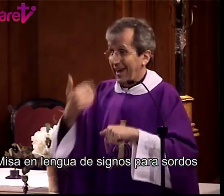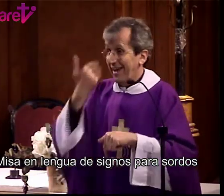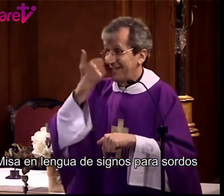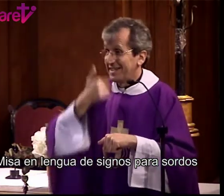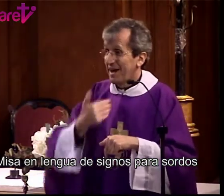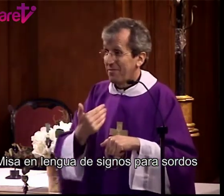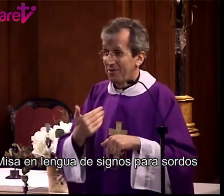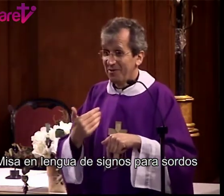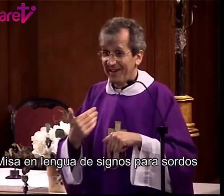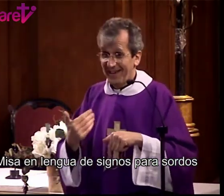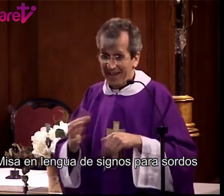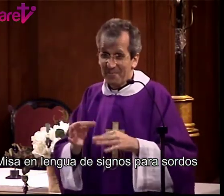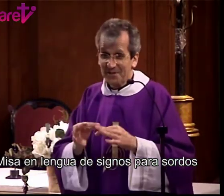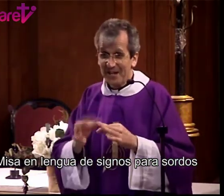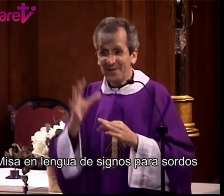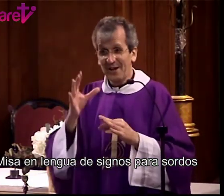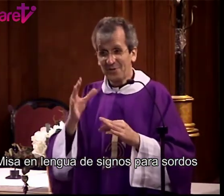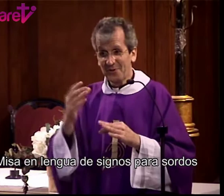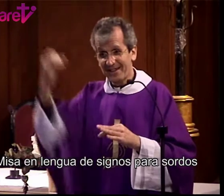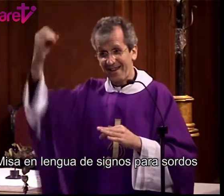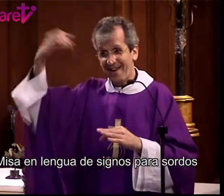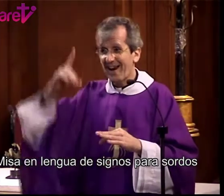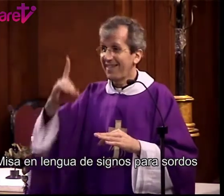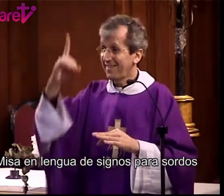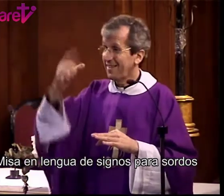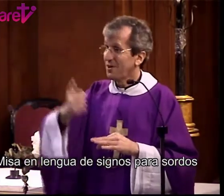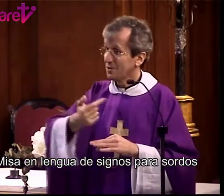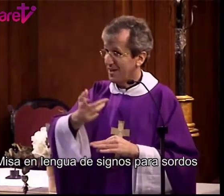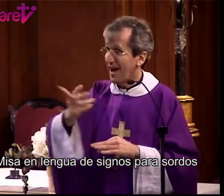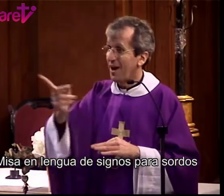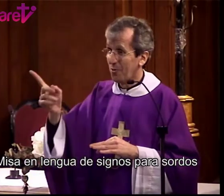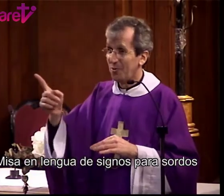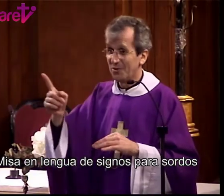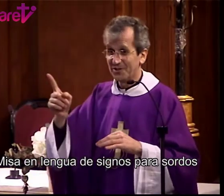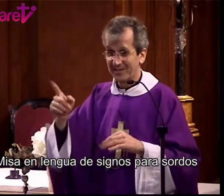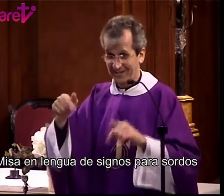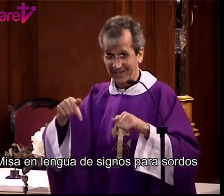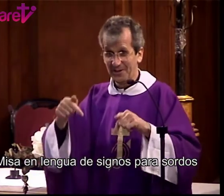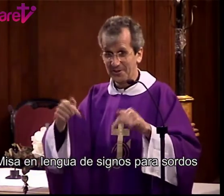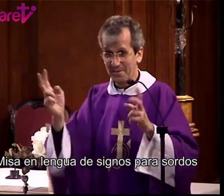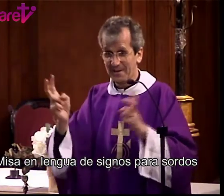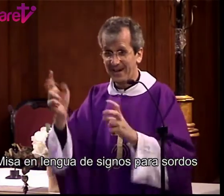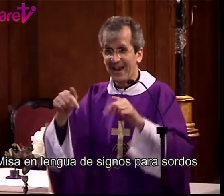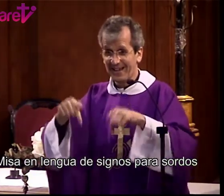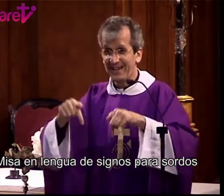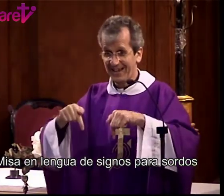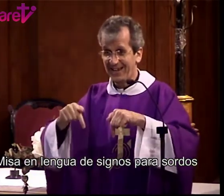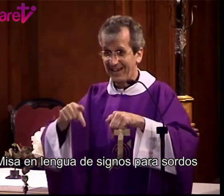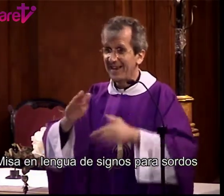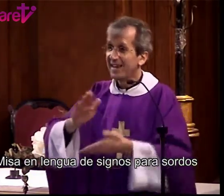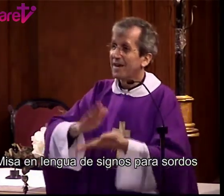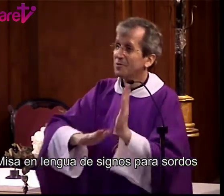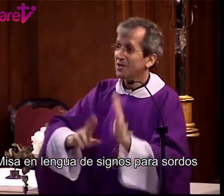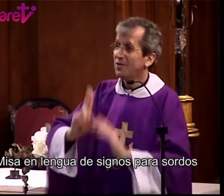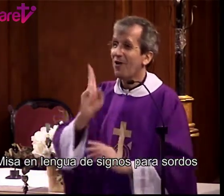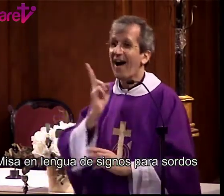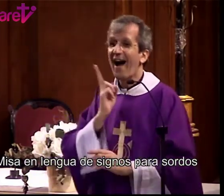Este sábado hemos tenido la suerte, la gracia de Dios, algunos de los que vienen aquí, que hemos ido a